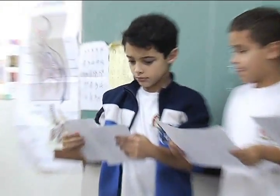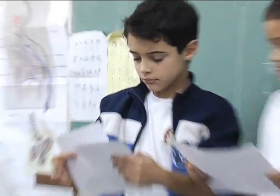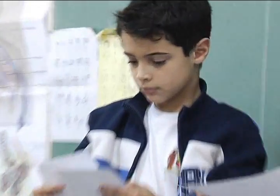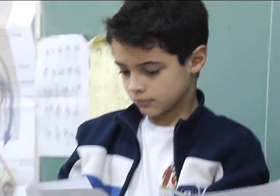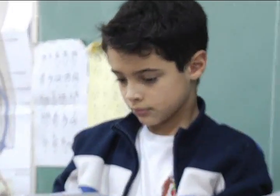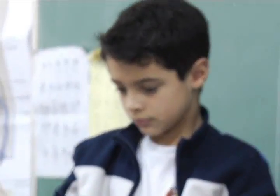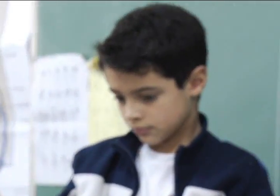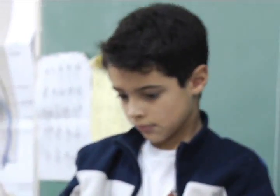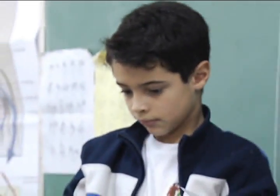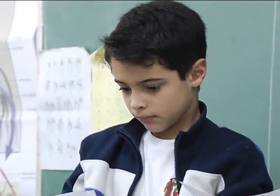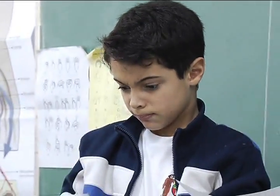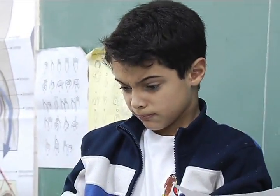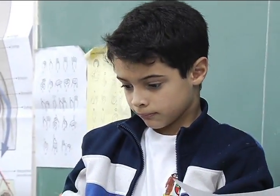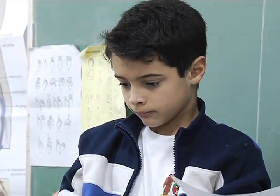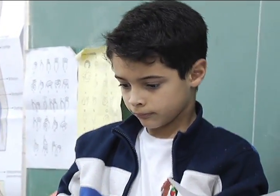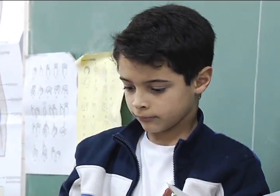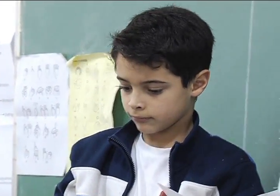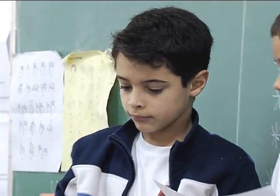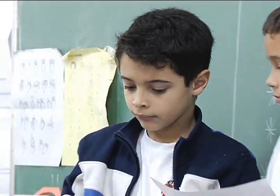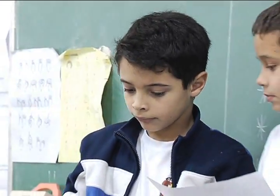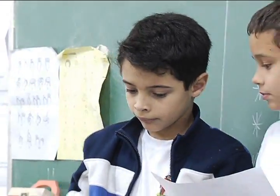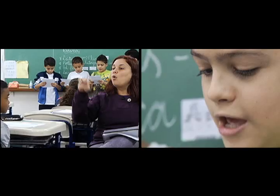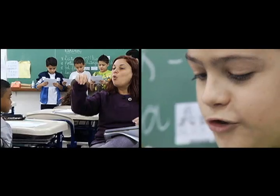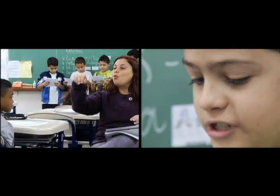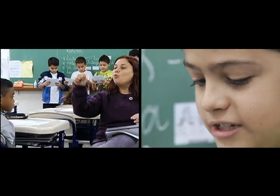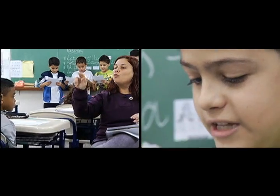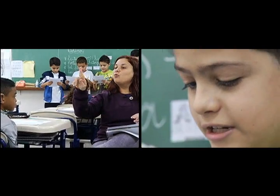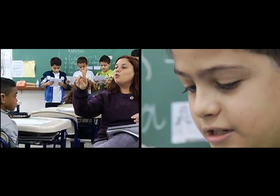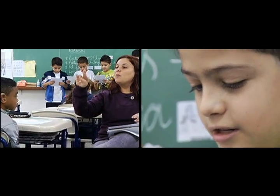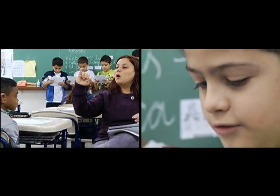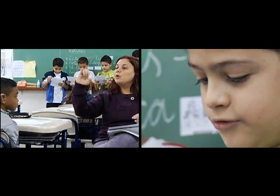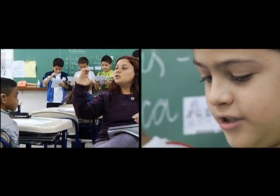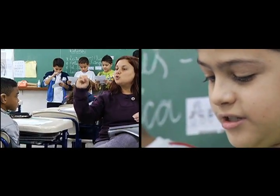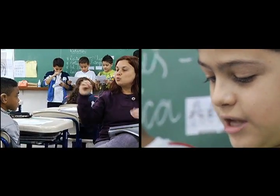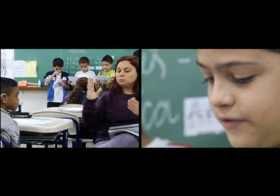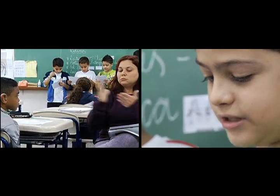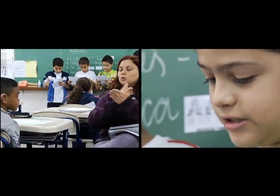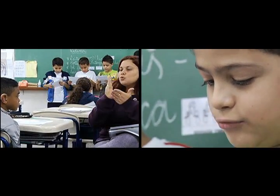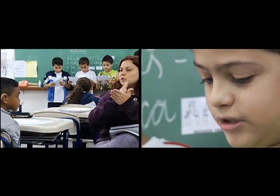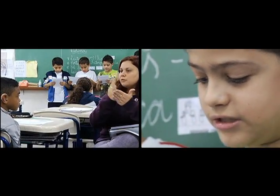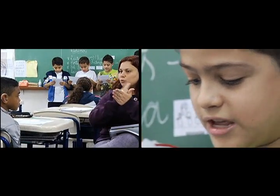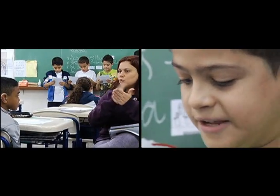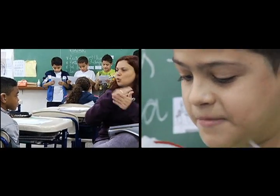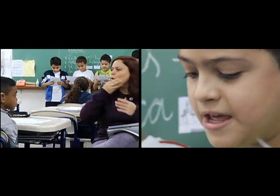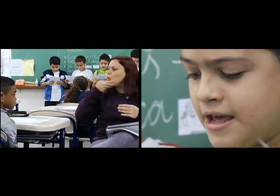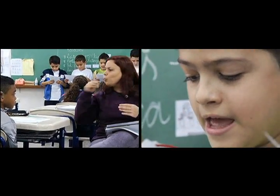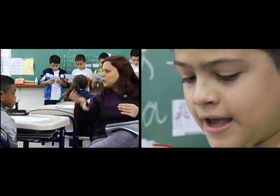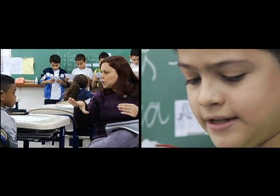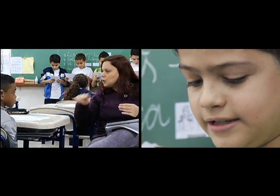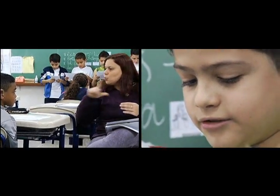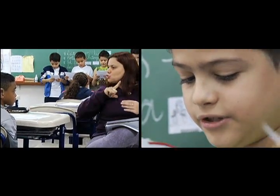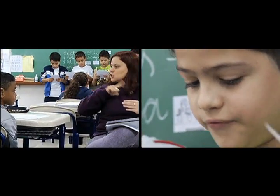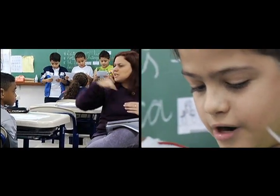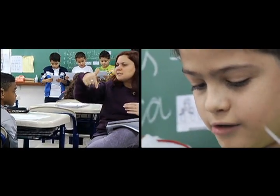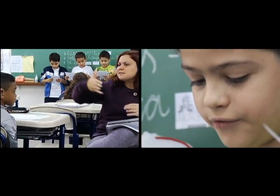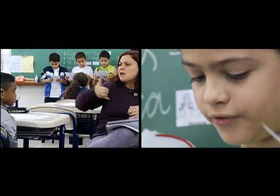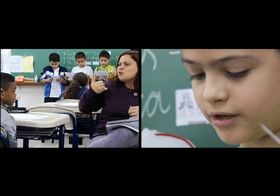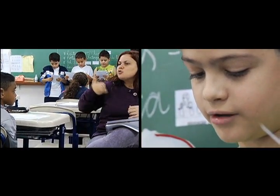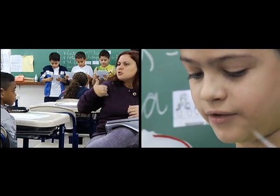de música Arthur Nestrovski. Eu tinha 7 anos e estava na segunda série. Era início de inverno e